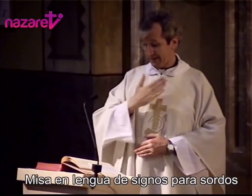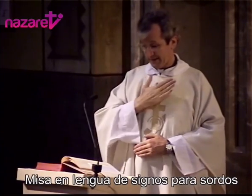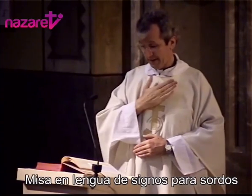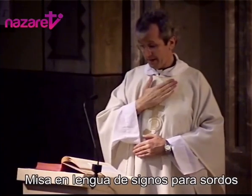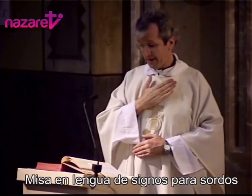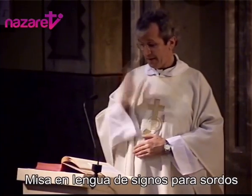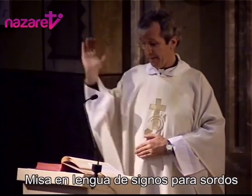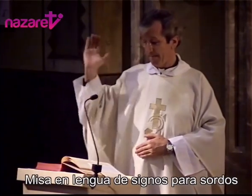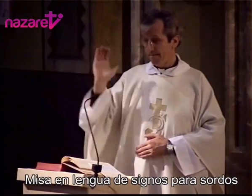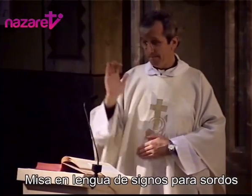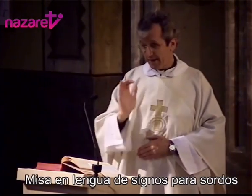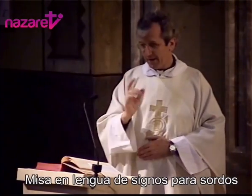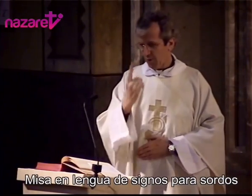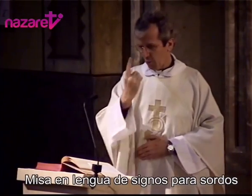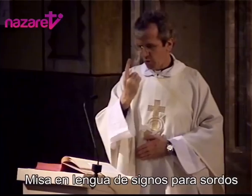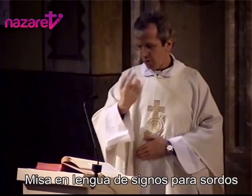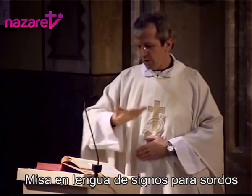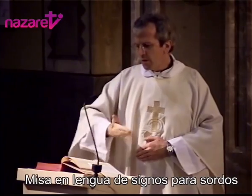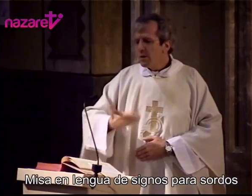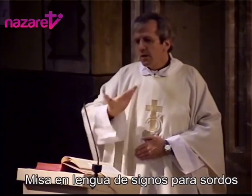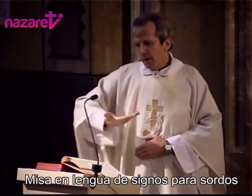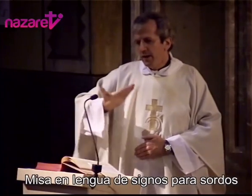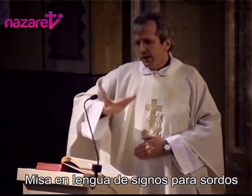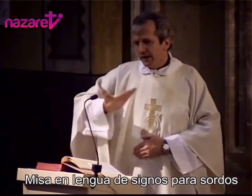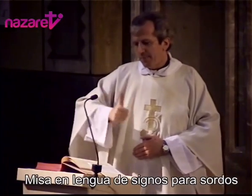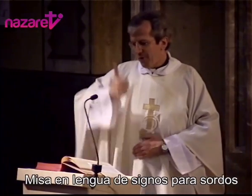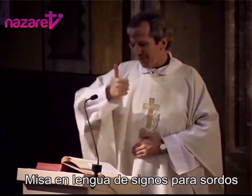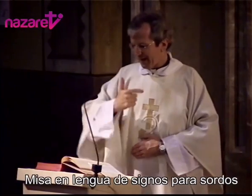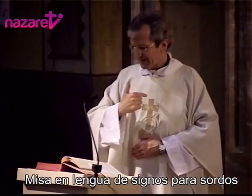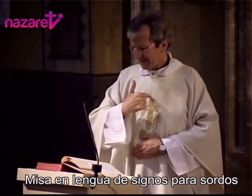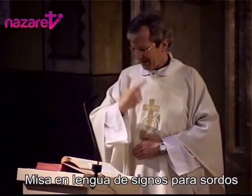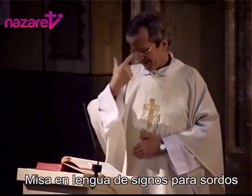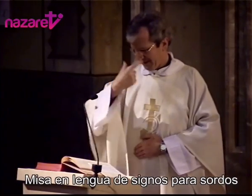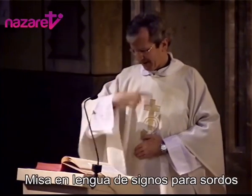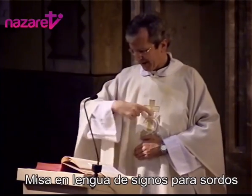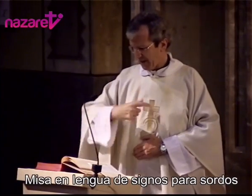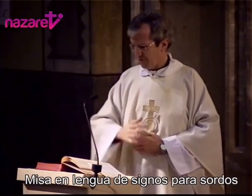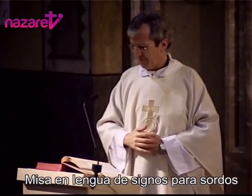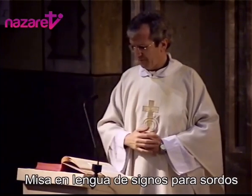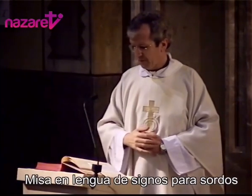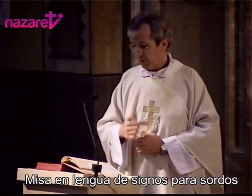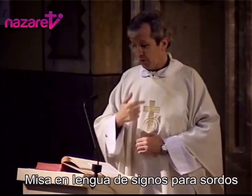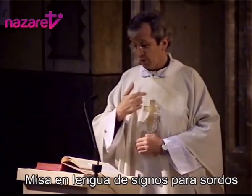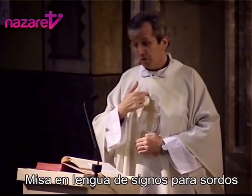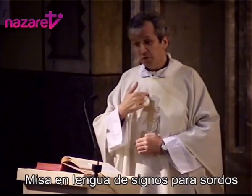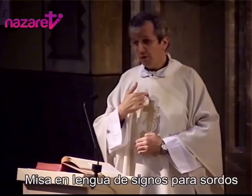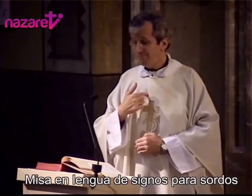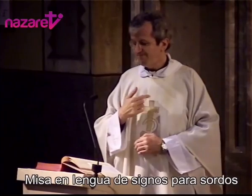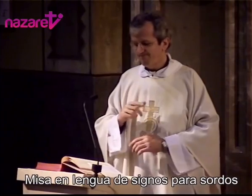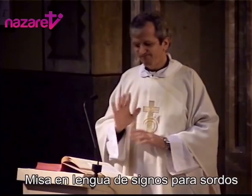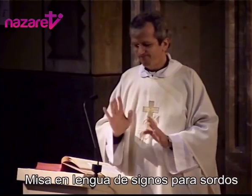detrás de mí viene uno que puede más que yo.